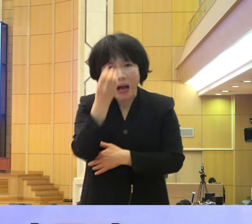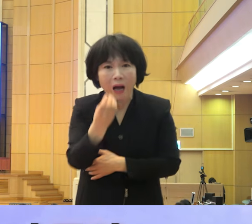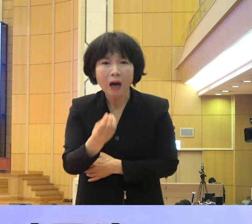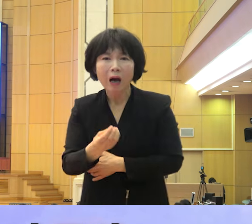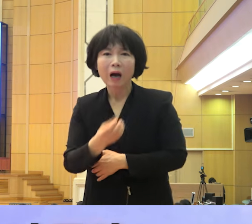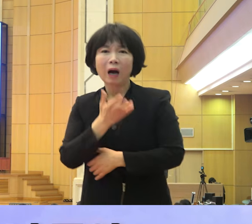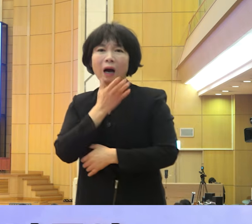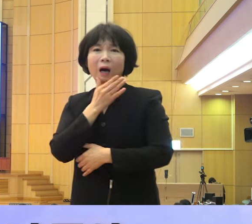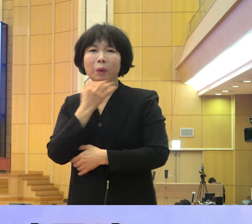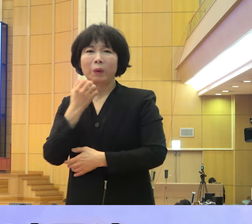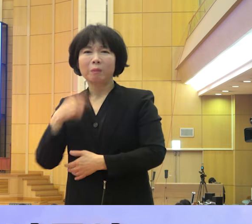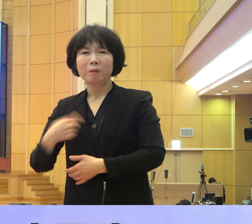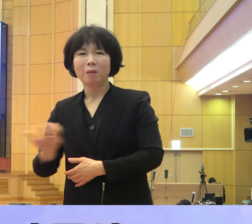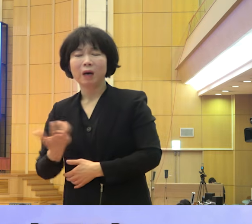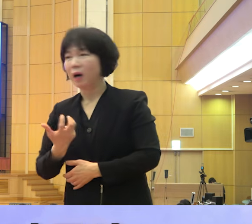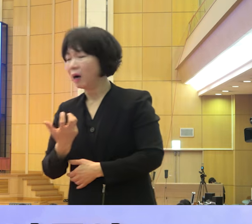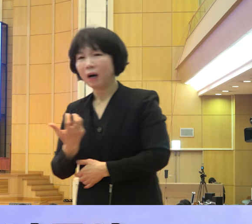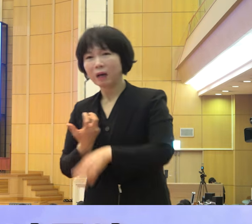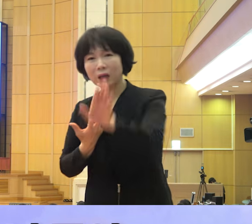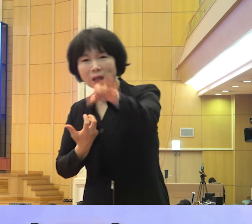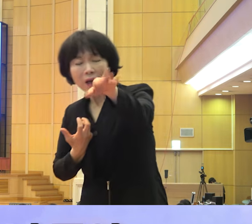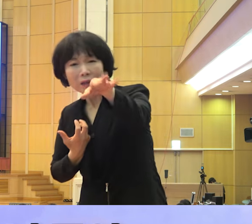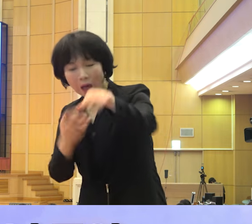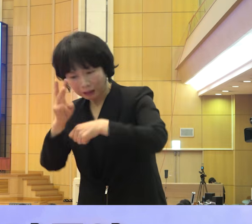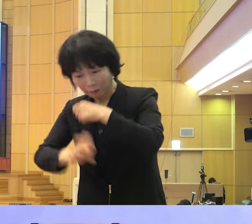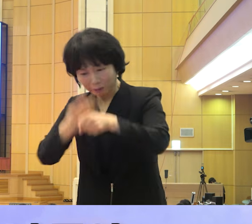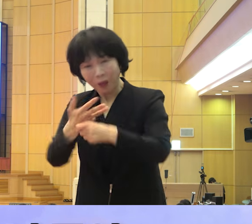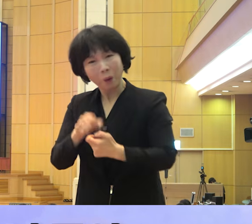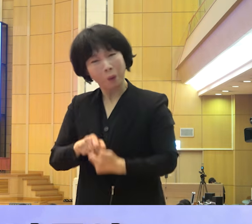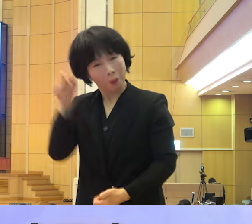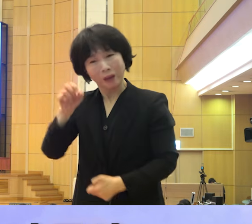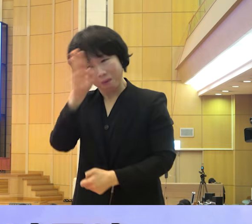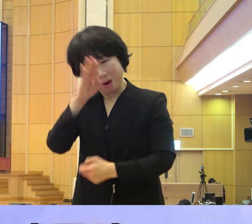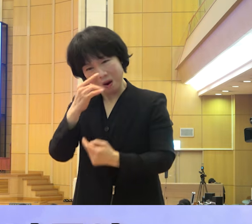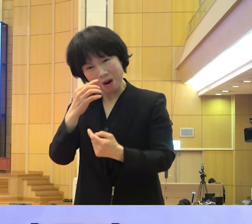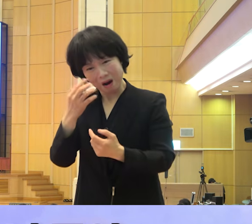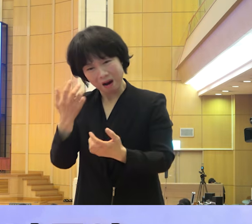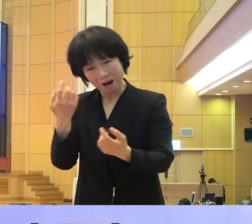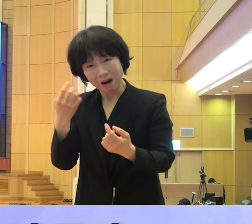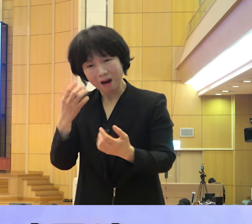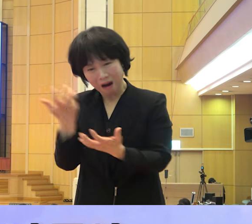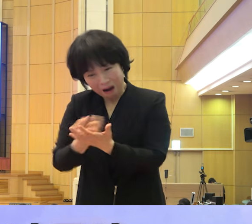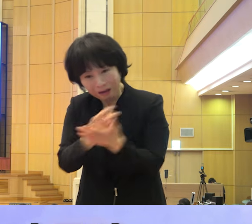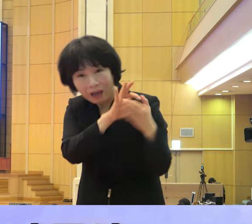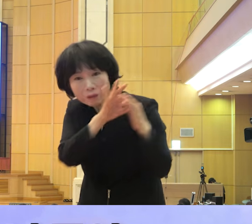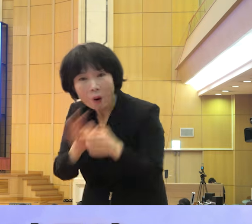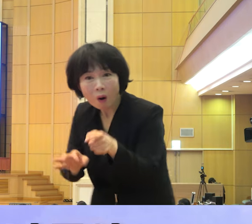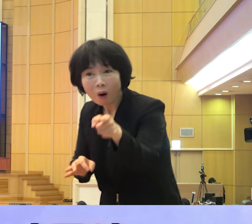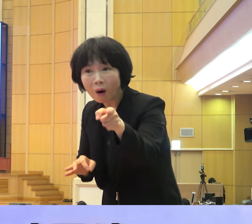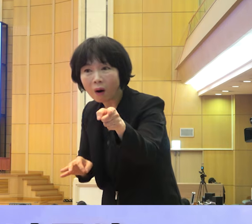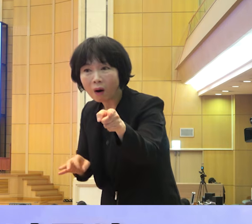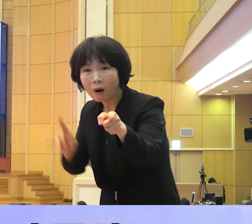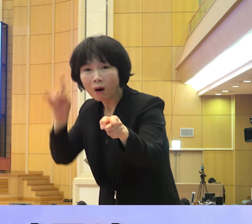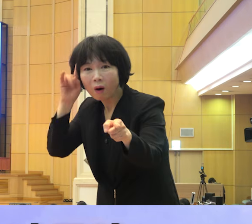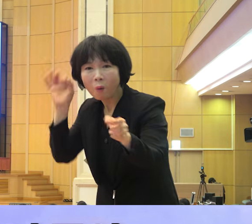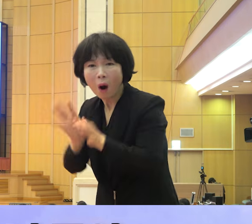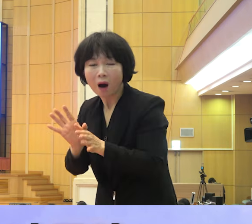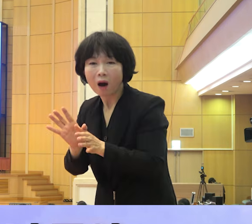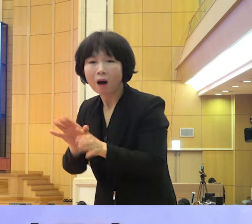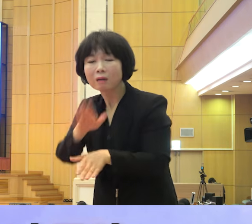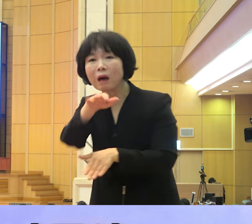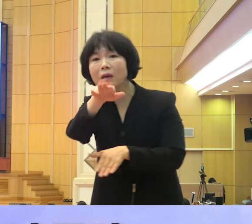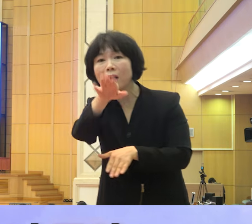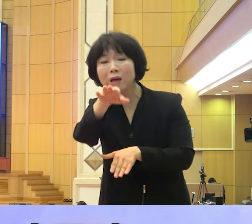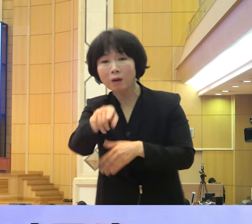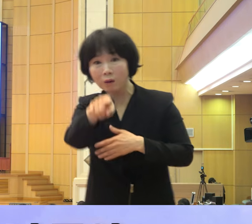동안이나 병들어서 고통당하고 고생하는 이 환자에게 말하기를,